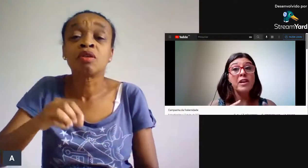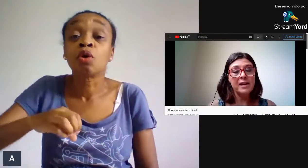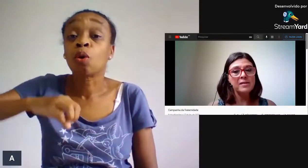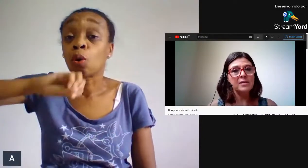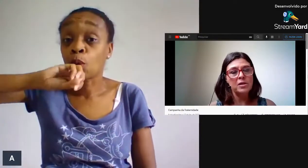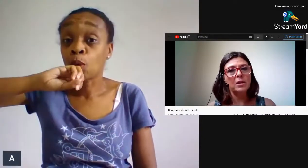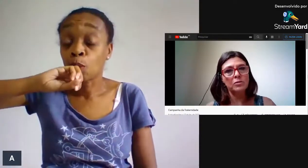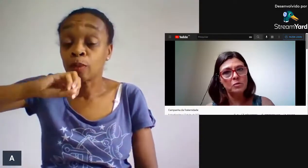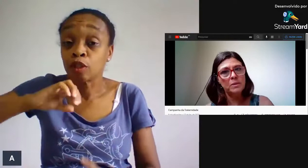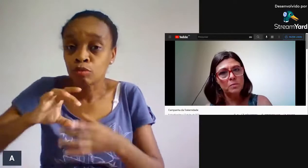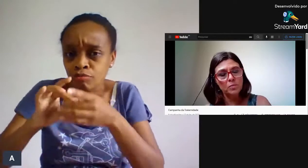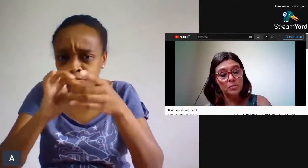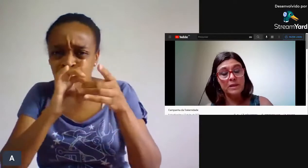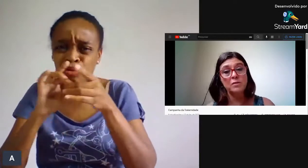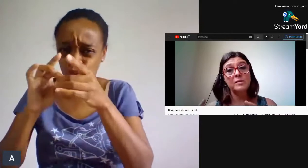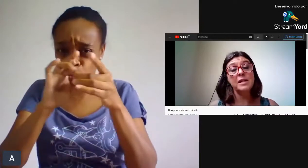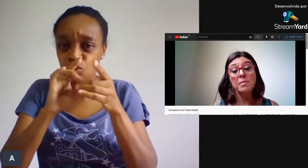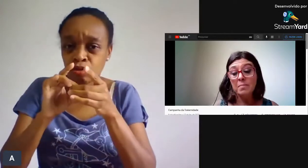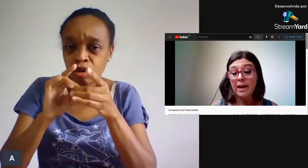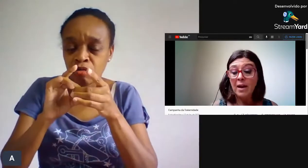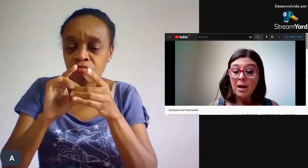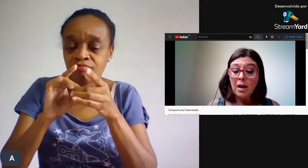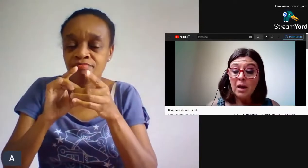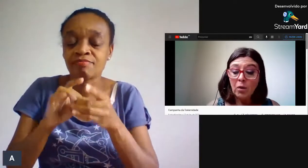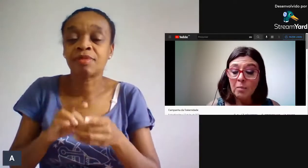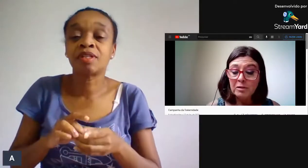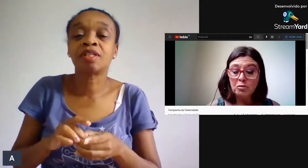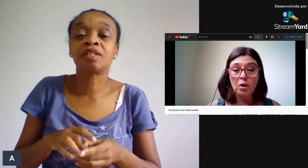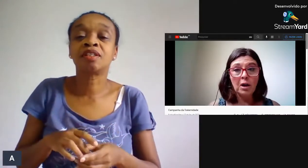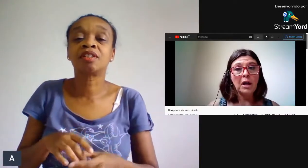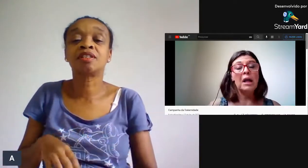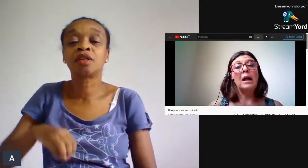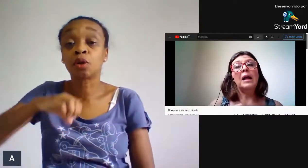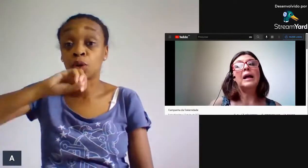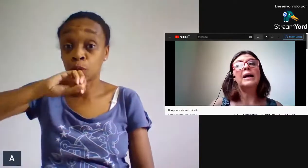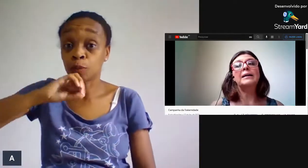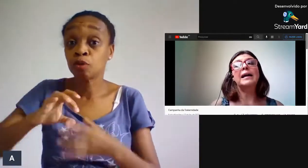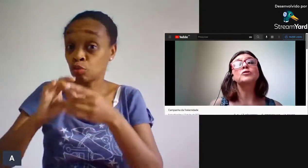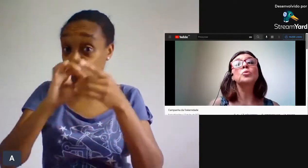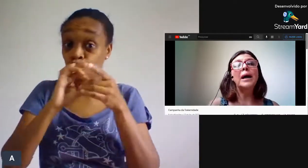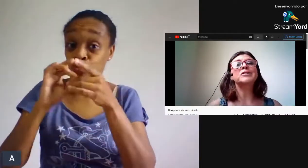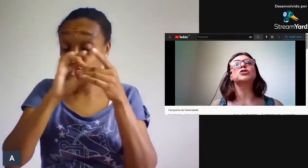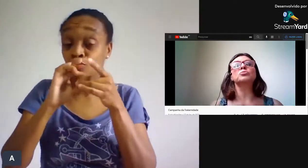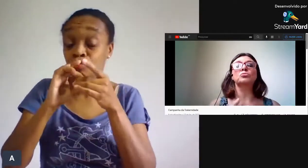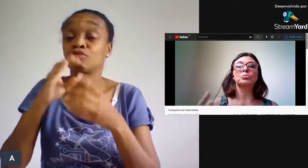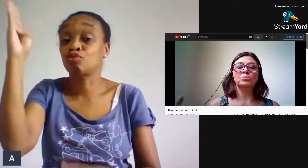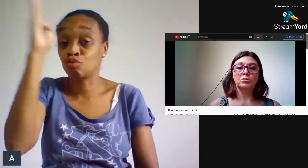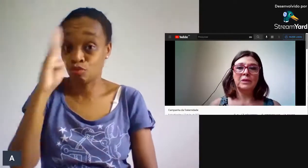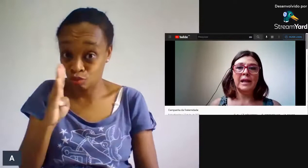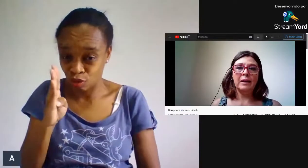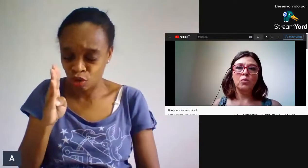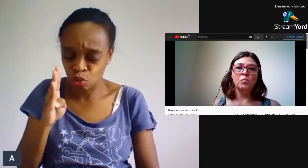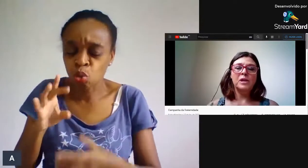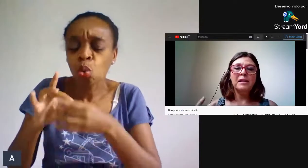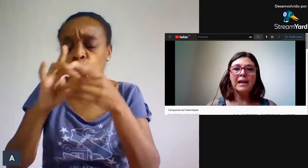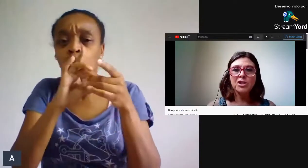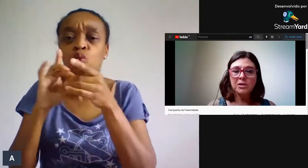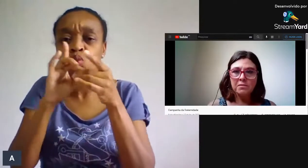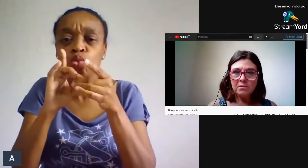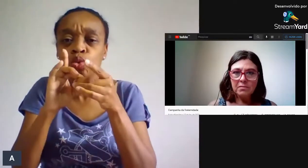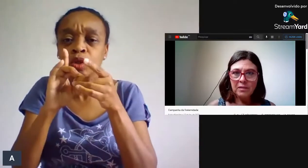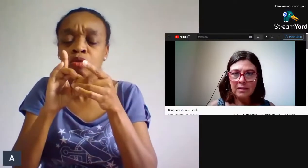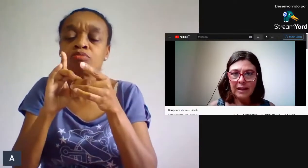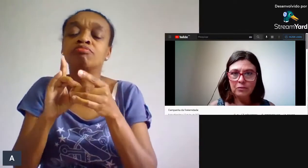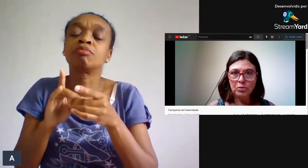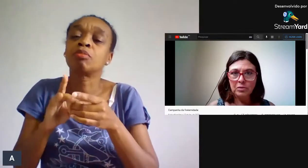é a Conferência Nacional dos Bispos do Brasil. A CNBB começou a atuar junto, né, a